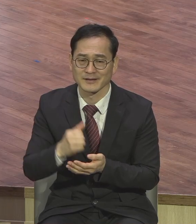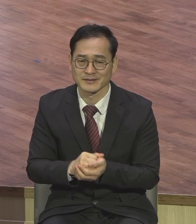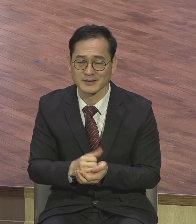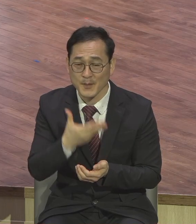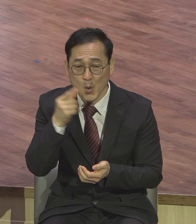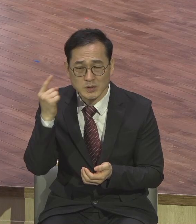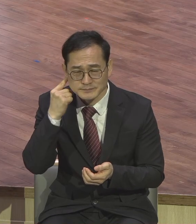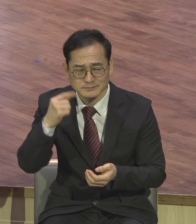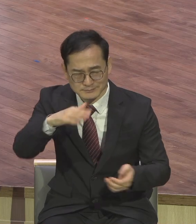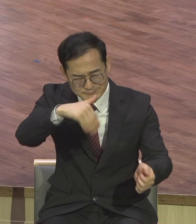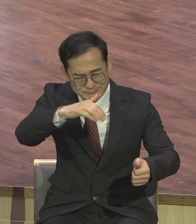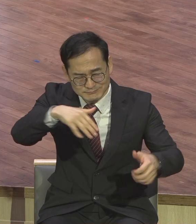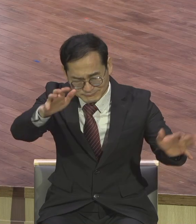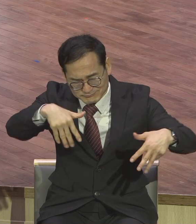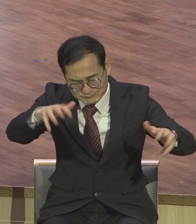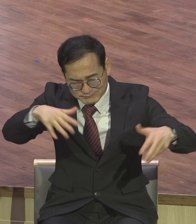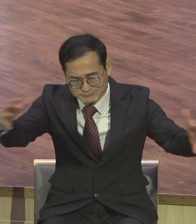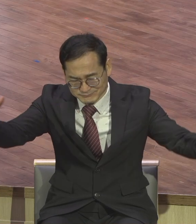하는 거예요.